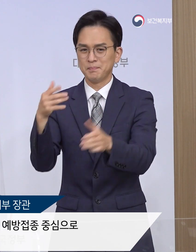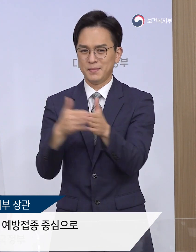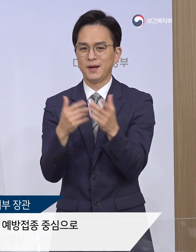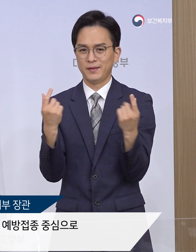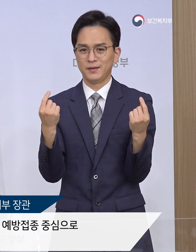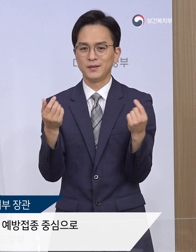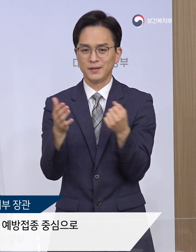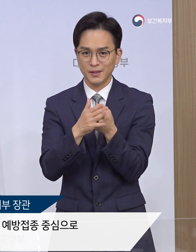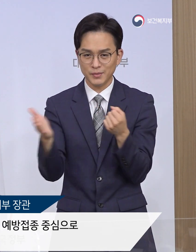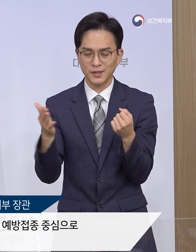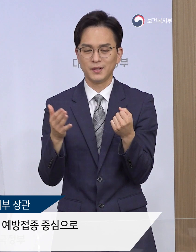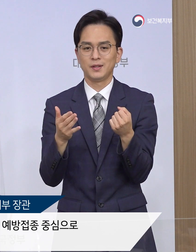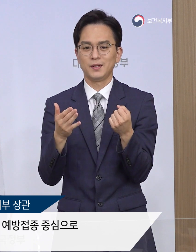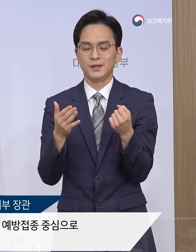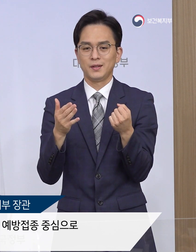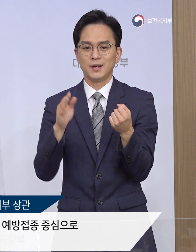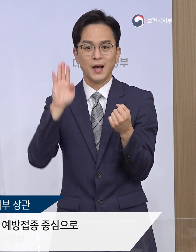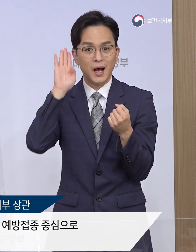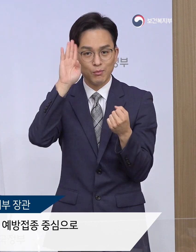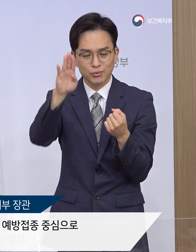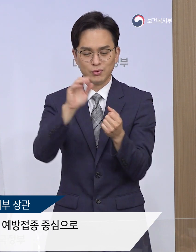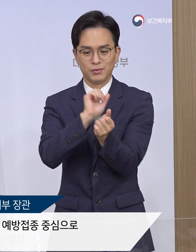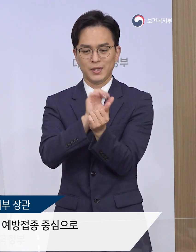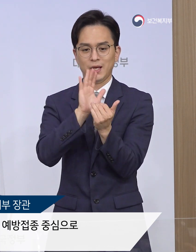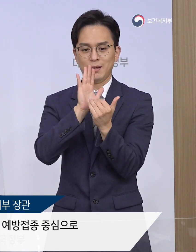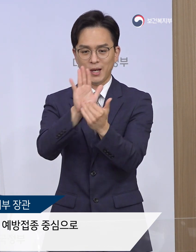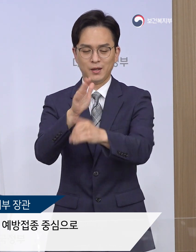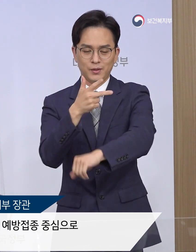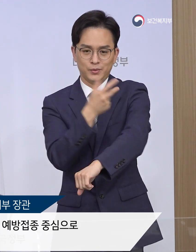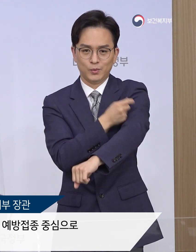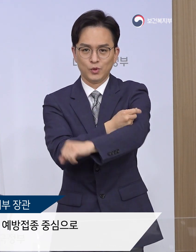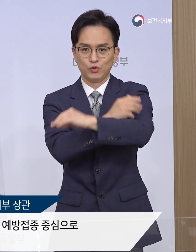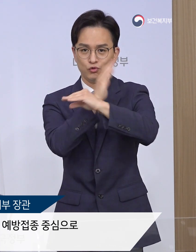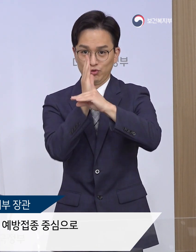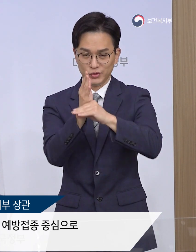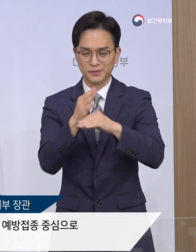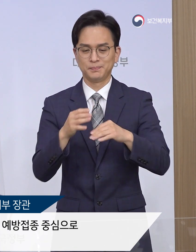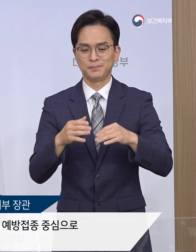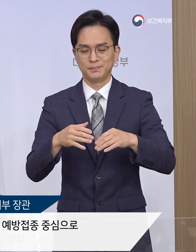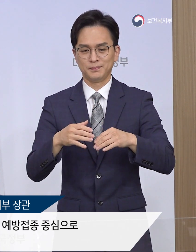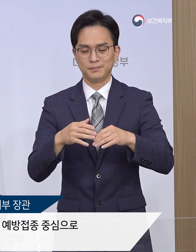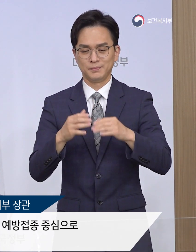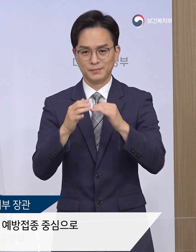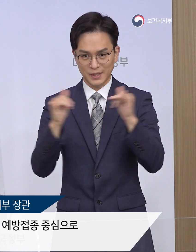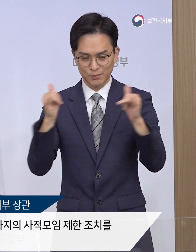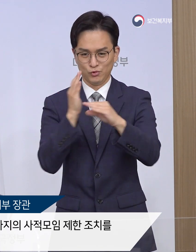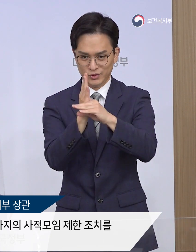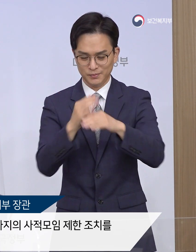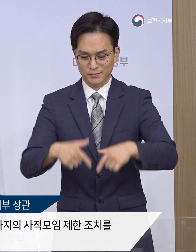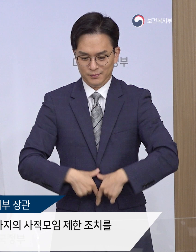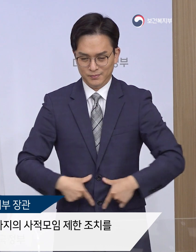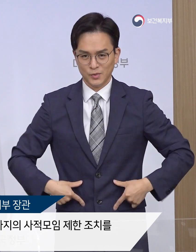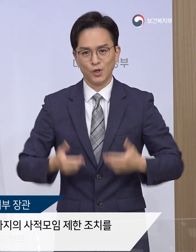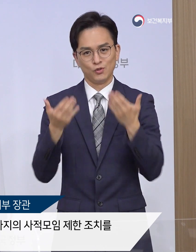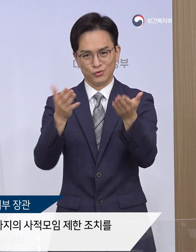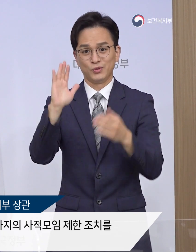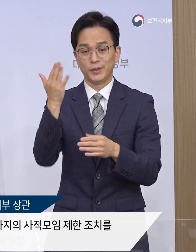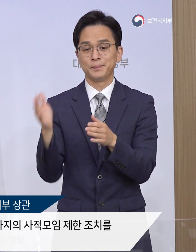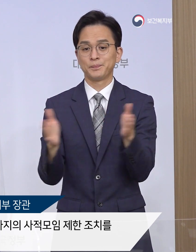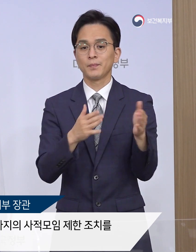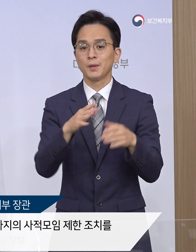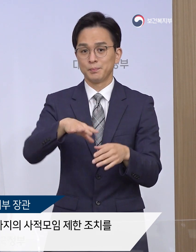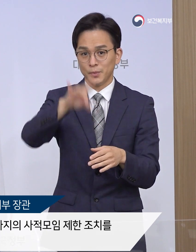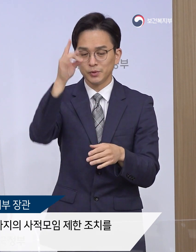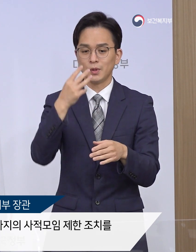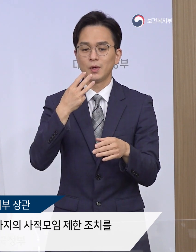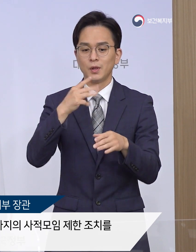고려하여 예방접종 중심으로 일부 방역 조치를 완화하게 됩니다. 우선